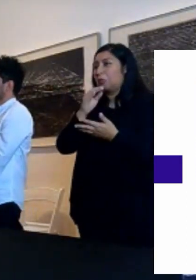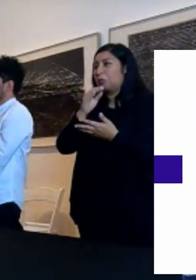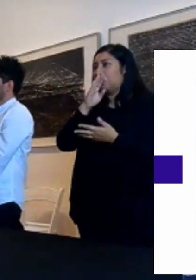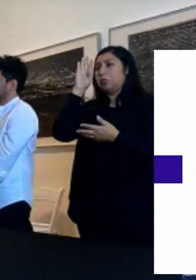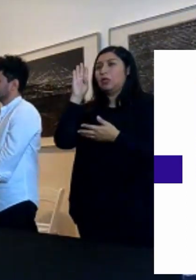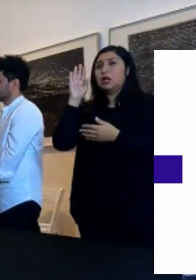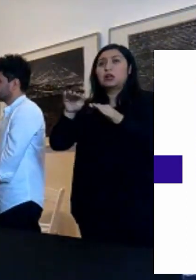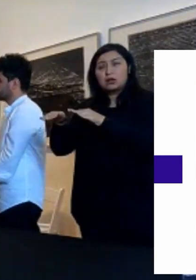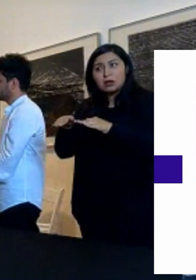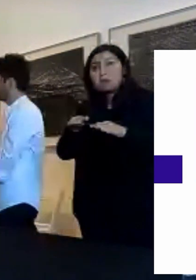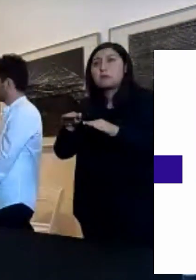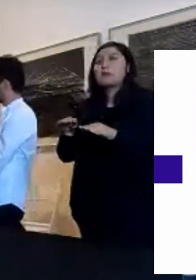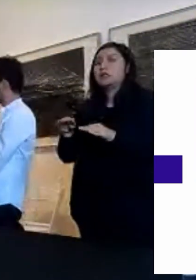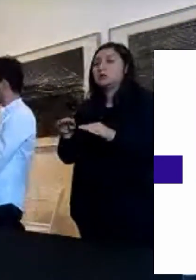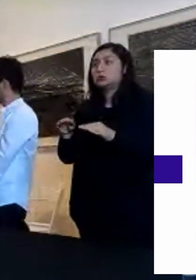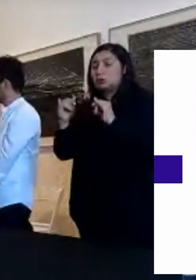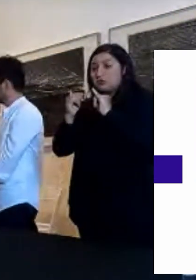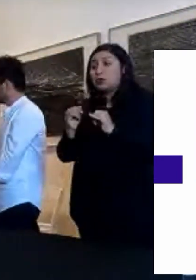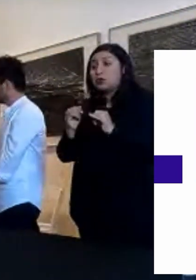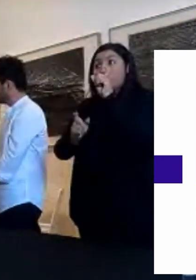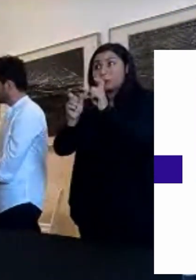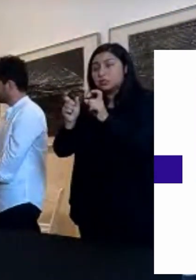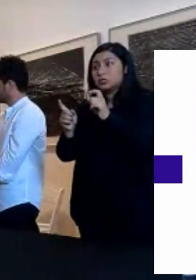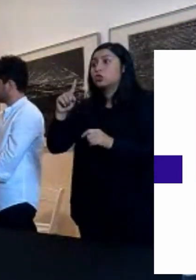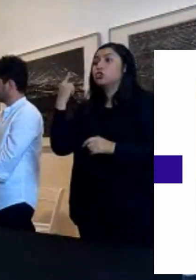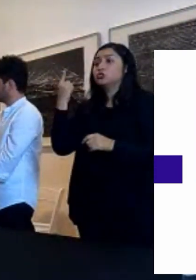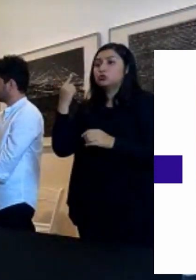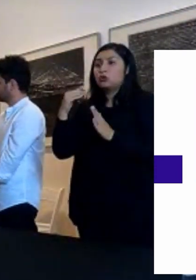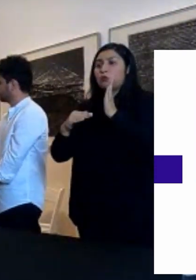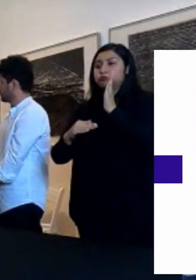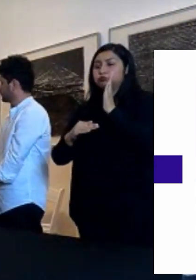hechos por personas, además de una infraestructura dura.